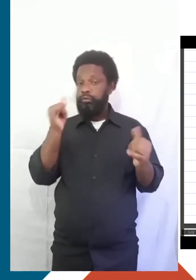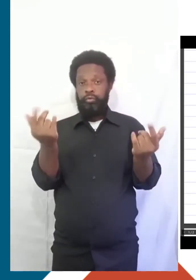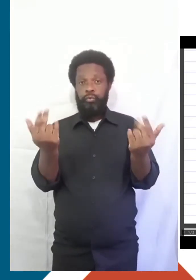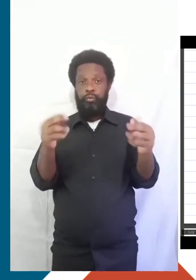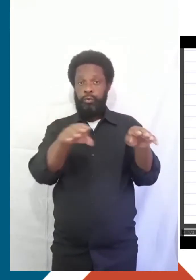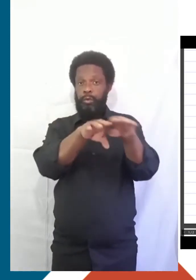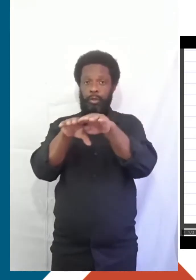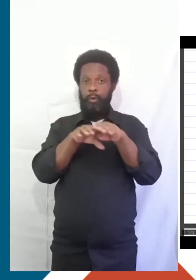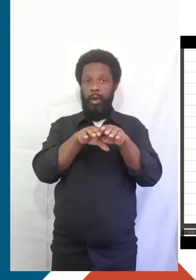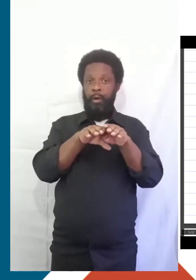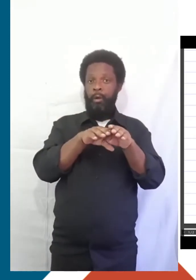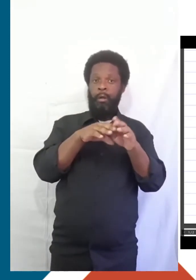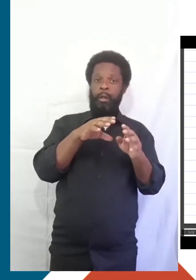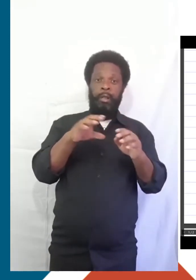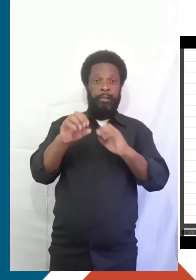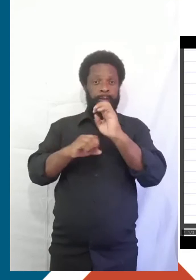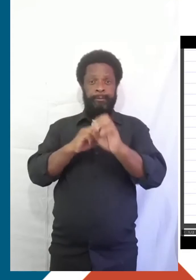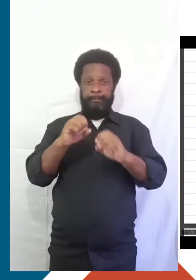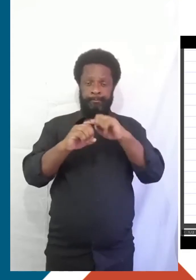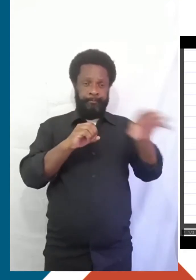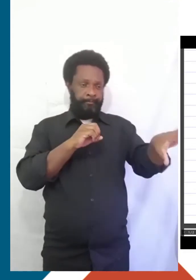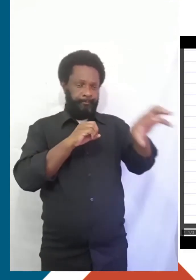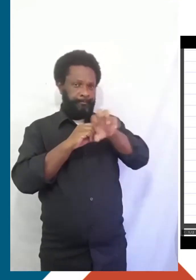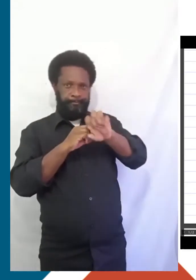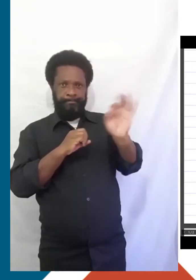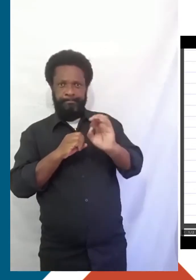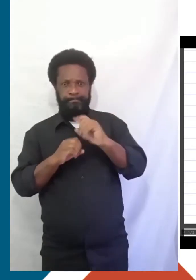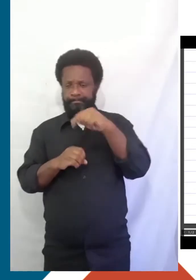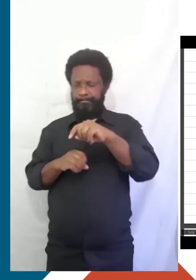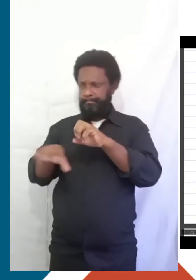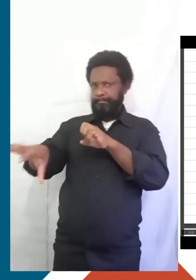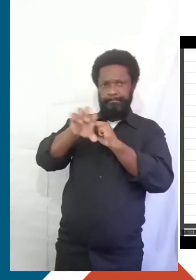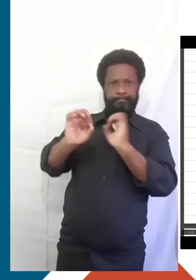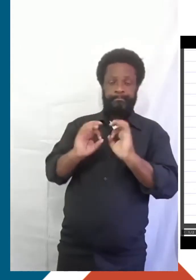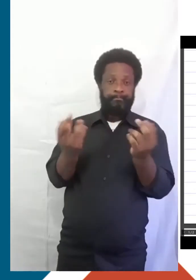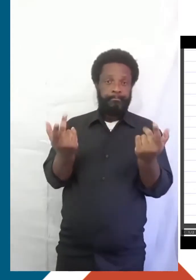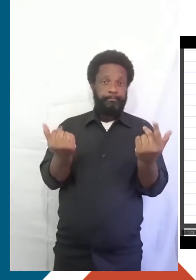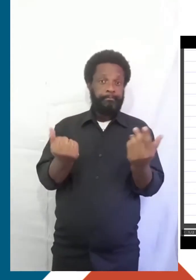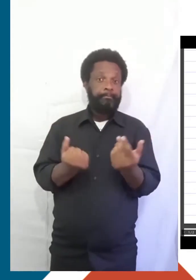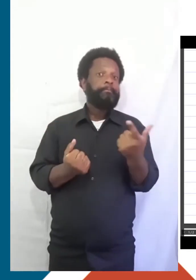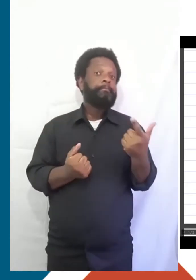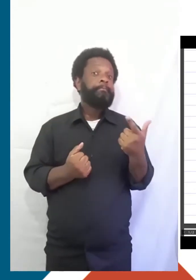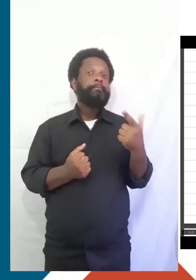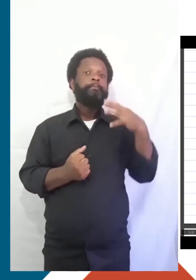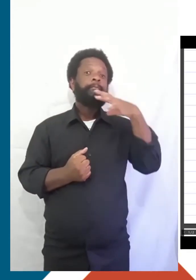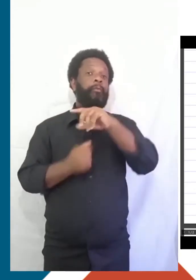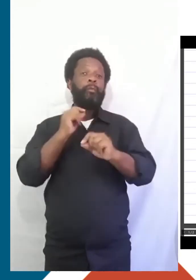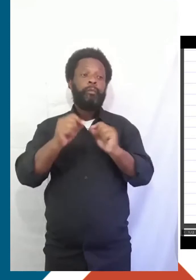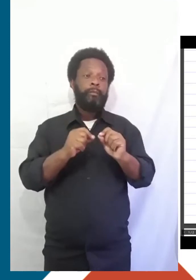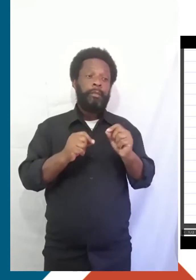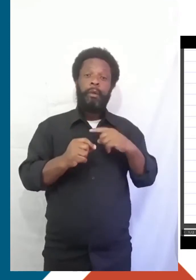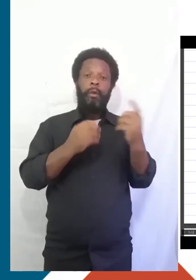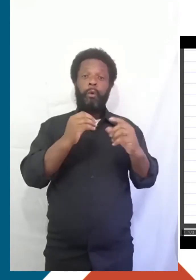ser igual à do outro. Nenhum deles vai atrair mais os elétrons para si do que o outro. Portanto, essa nuvem eletrônica